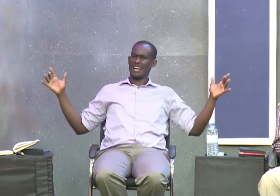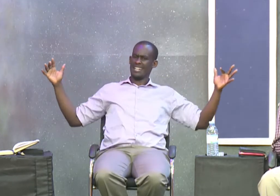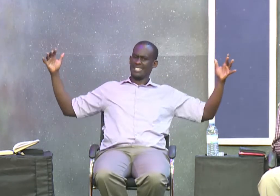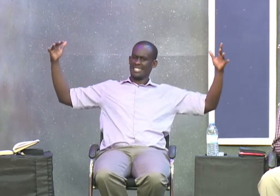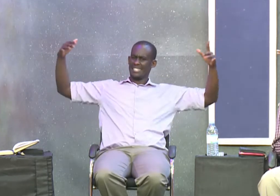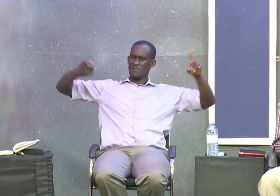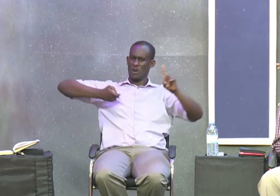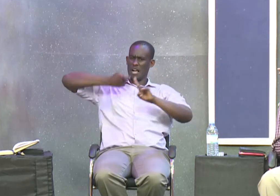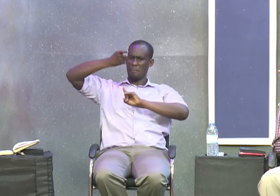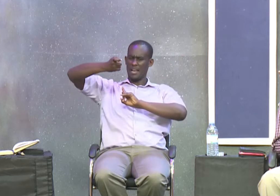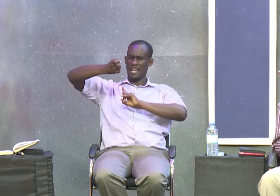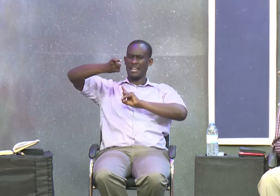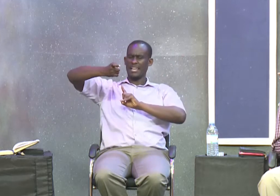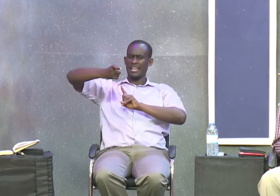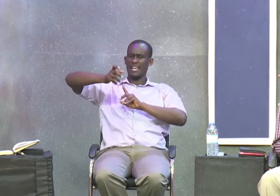Kampala naye nga